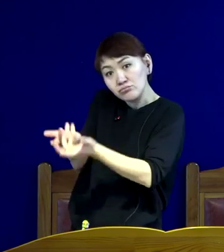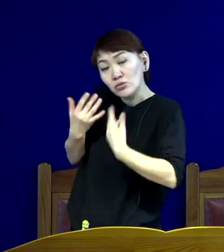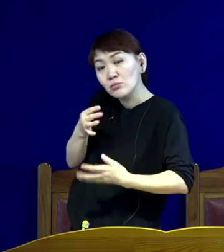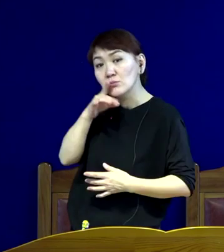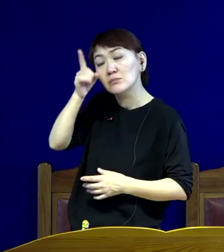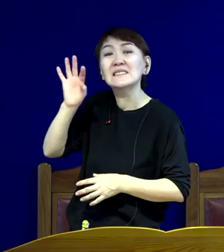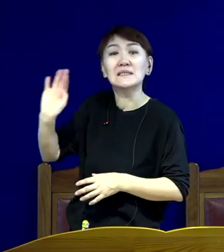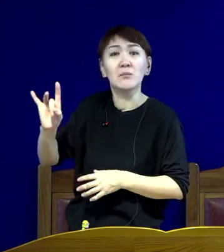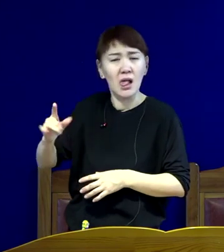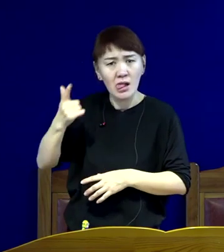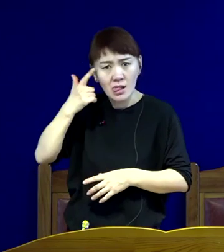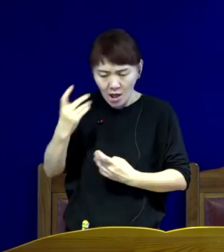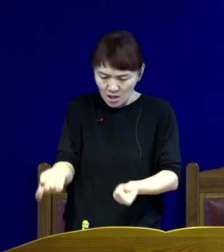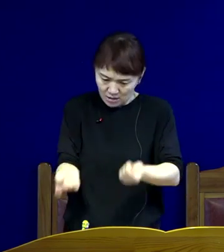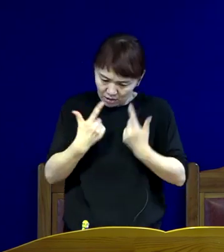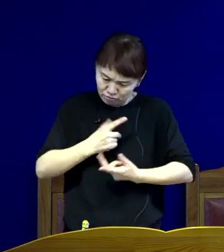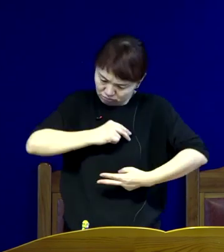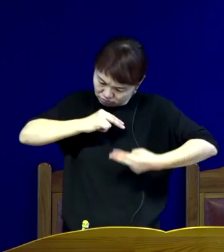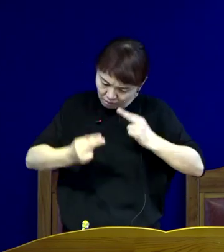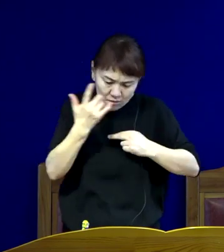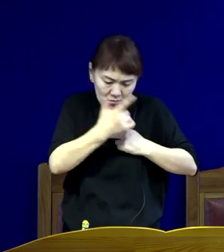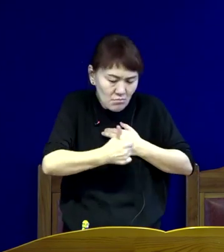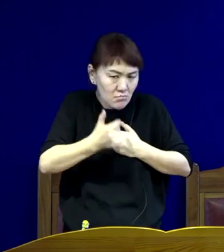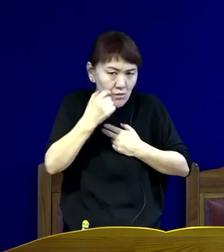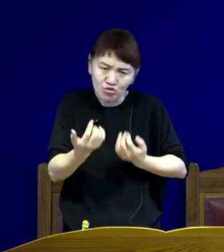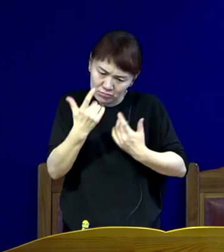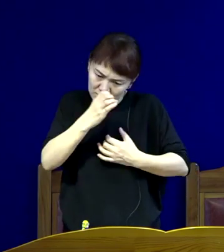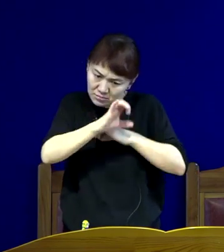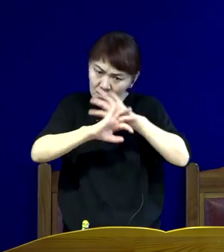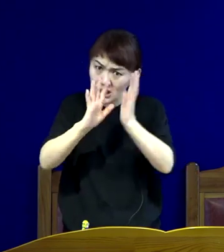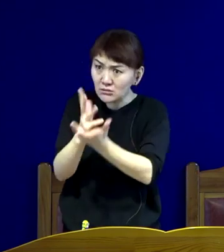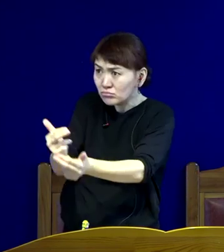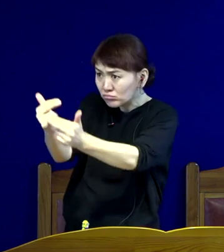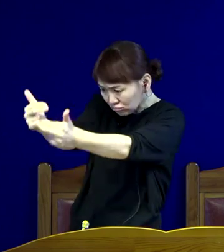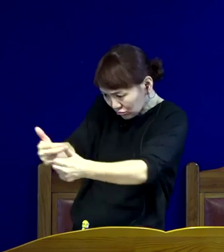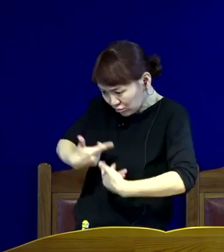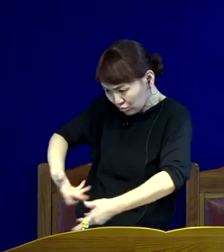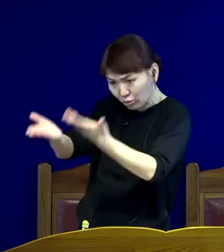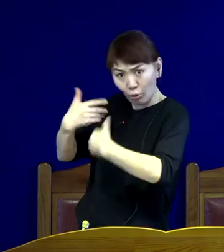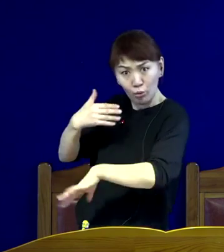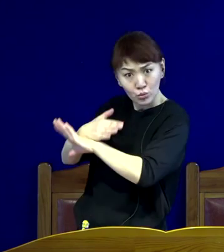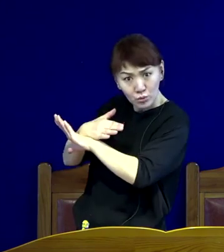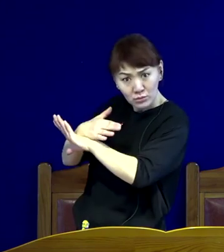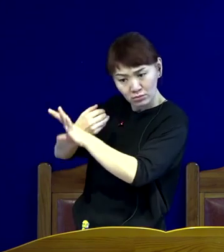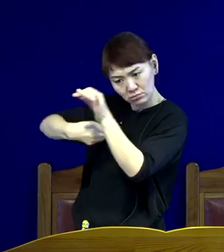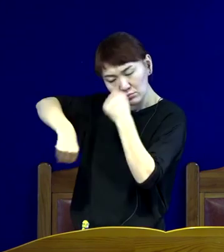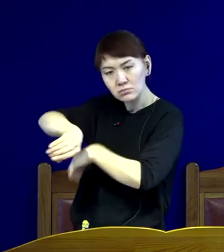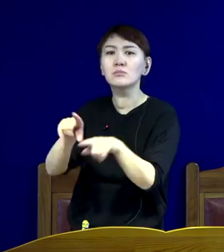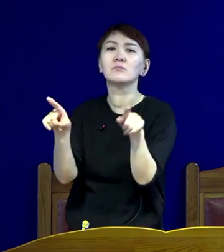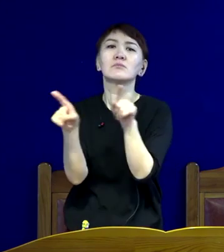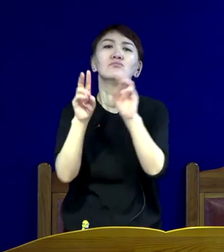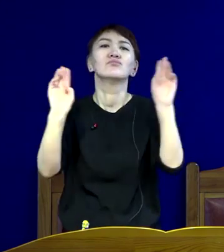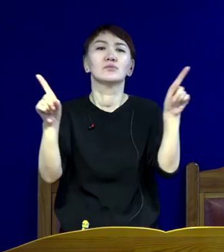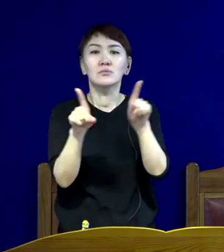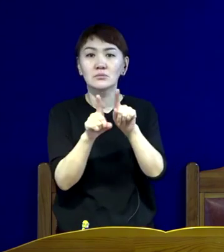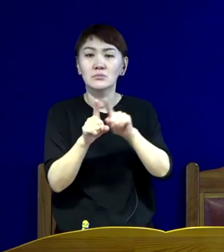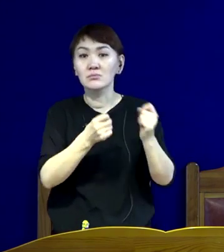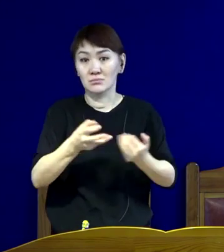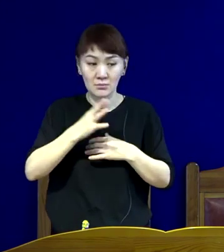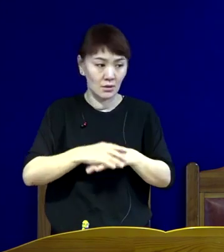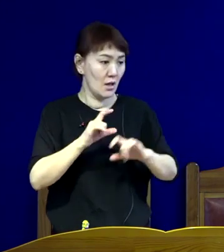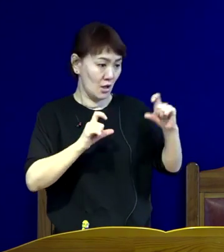амиа зориулж чадсан. Тийм учраас тэр чинийгээр шаарддаг. Эхнэр нөхөр бие биенээ хайрлах нь мэдээжийн хэрэг. Бие биенээ хүндэлж,